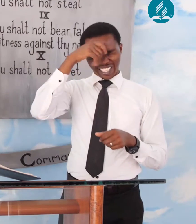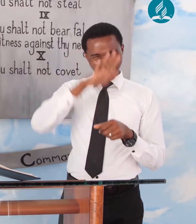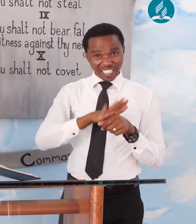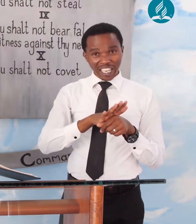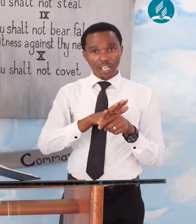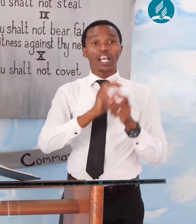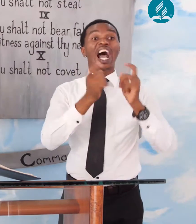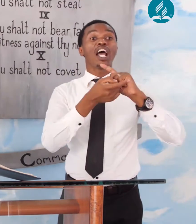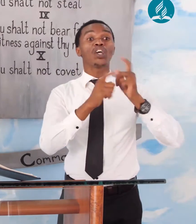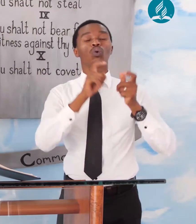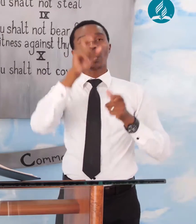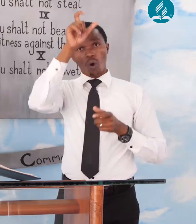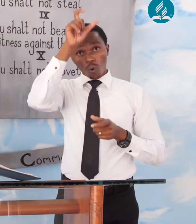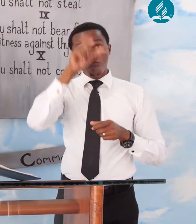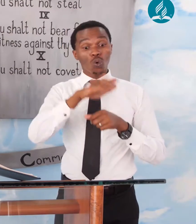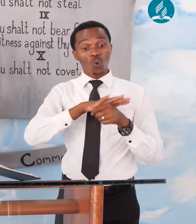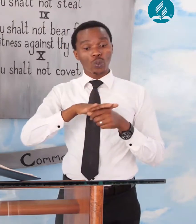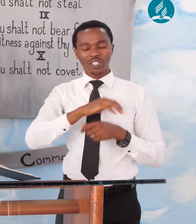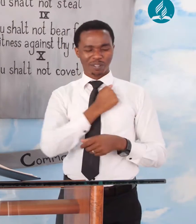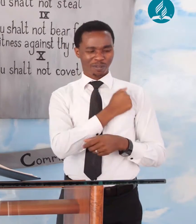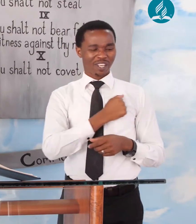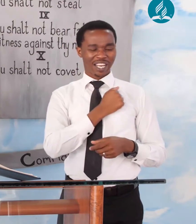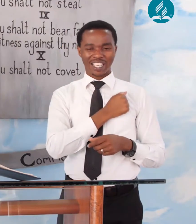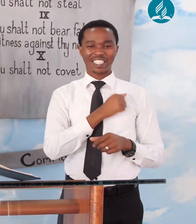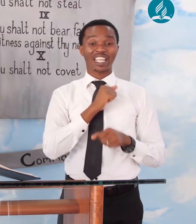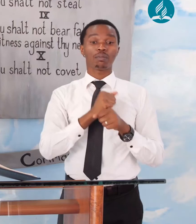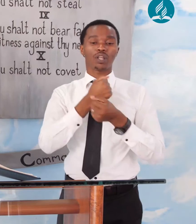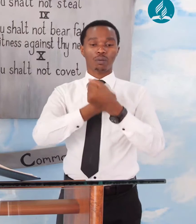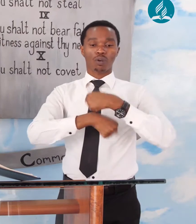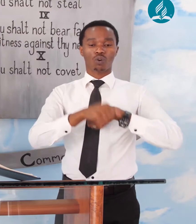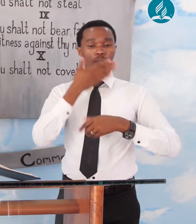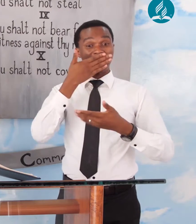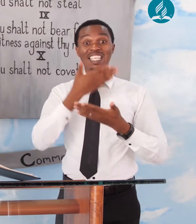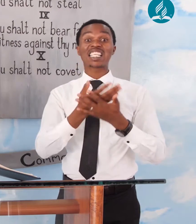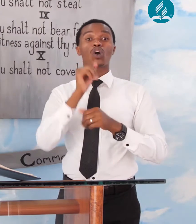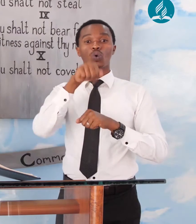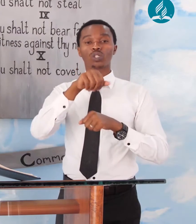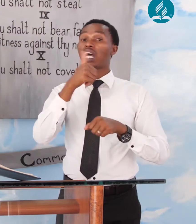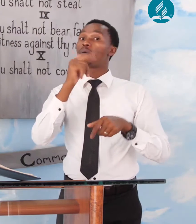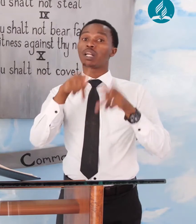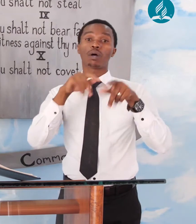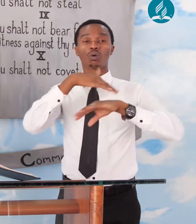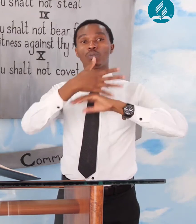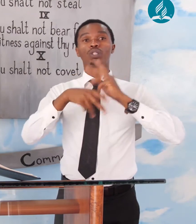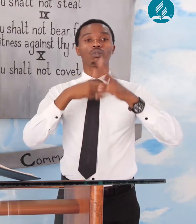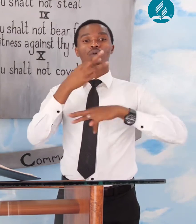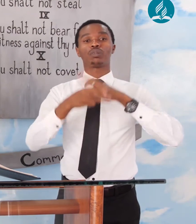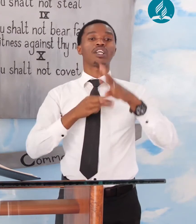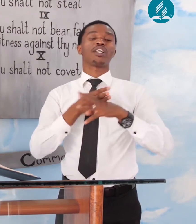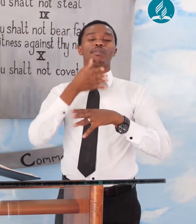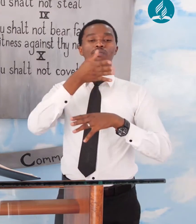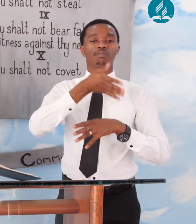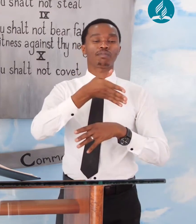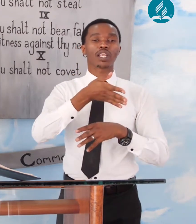cyane wihangana cyane kurusha abandi bantu bose bo ku isi isomo riva dushobora gukura hangaha ni